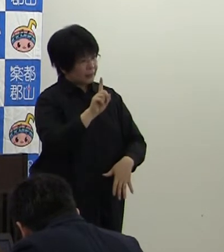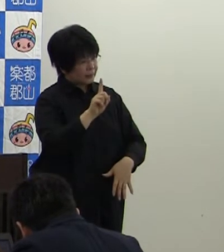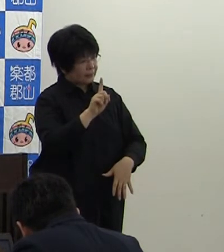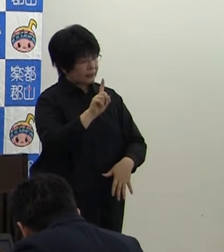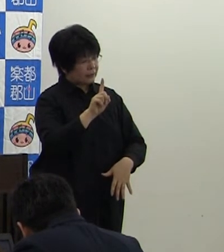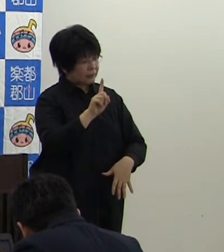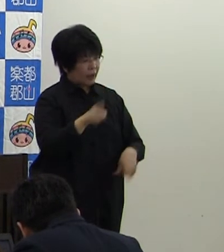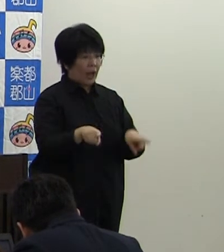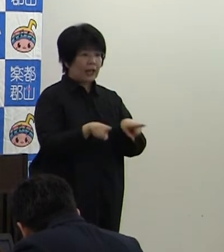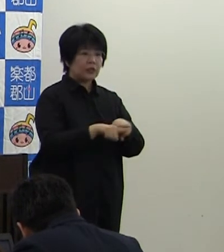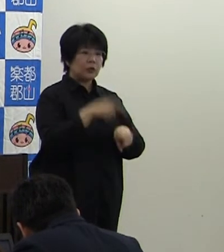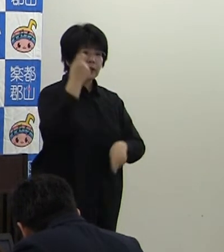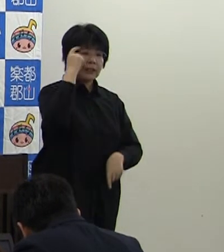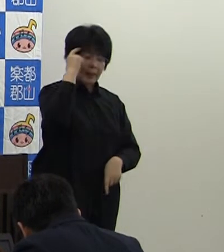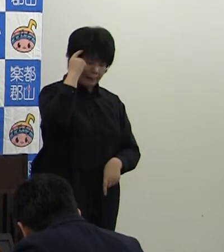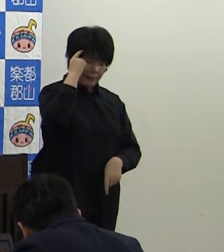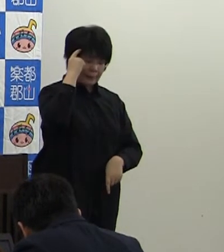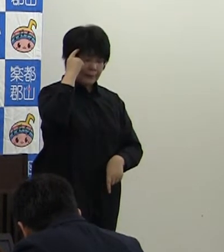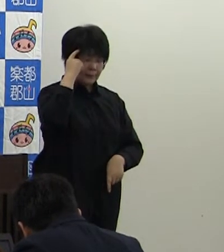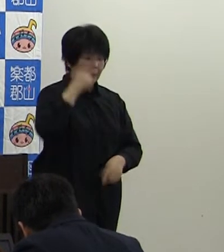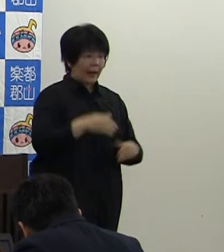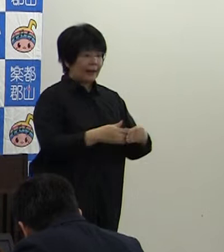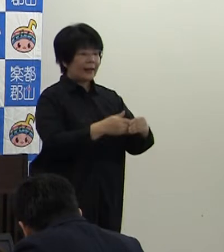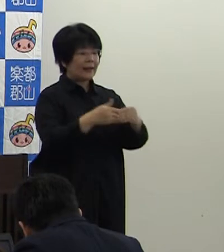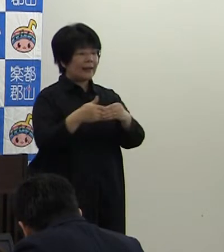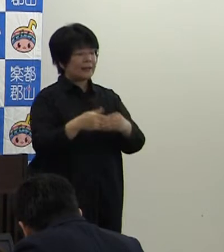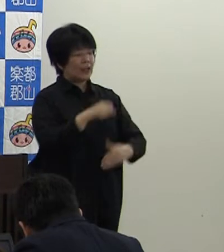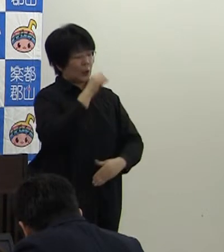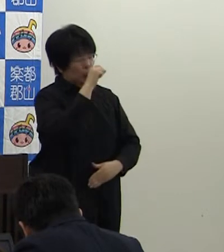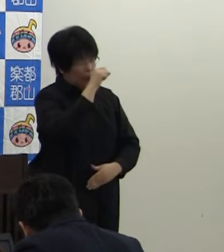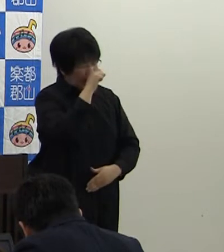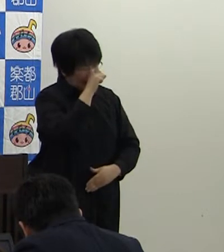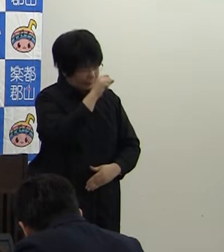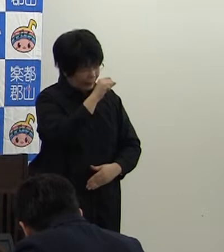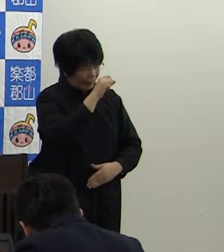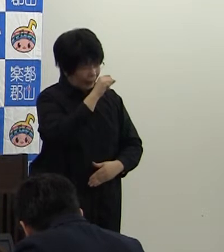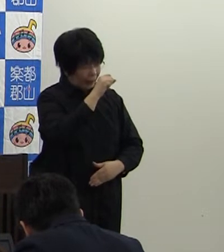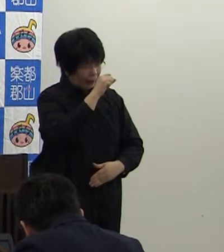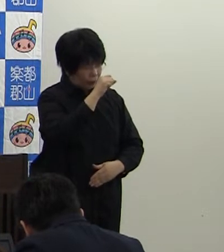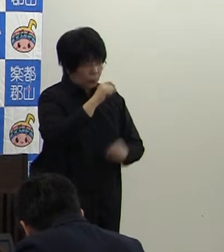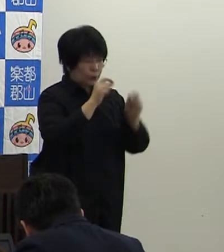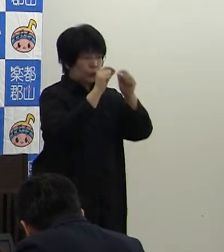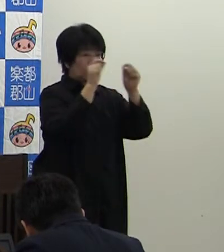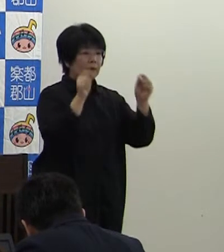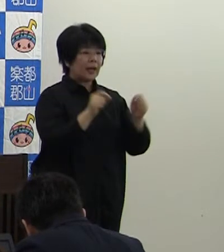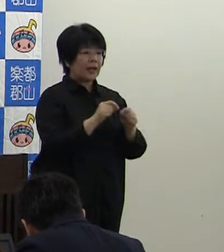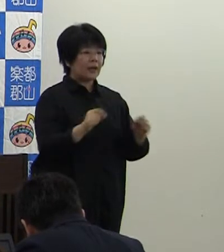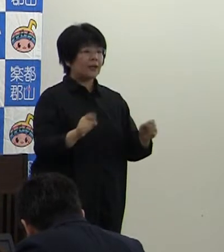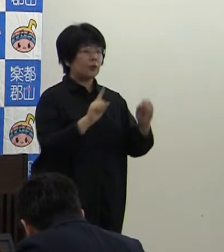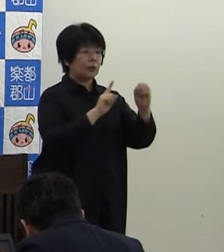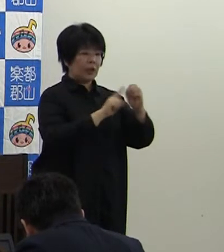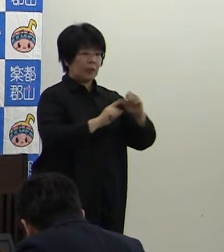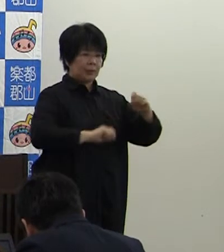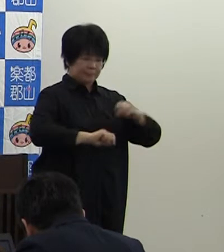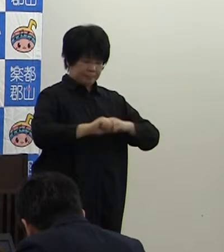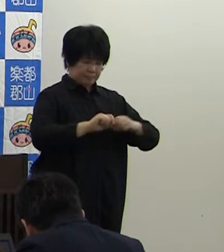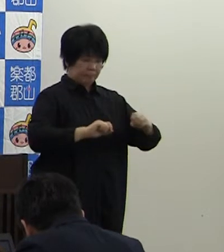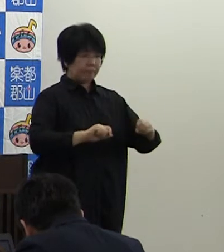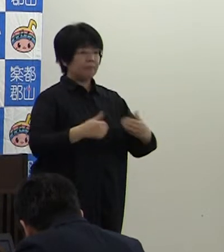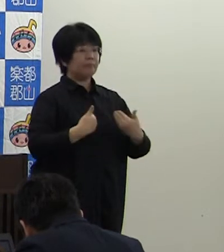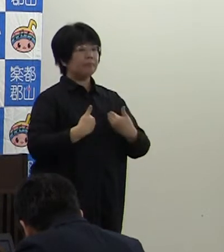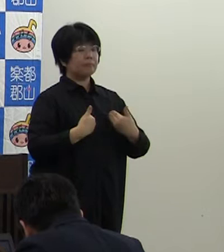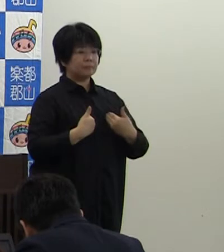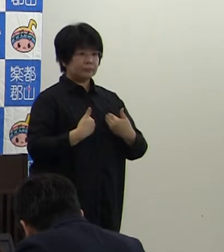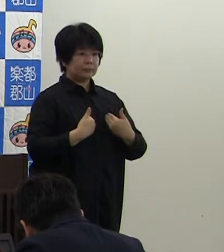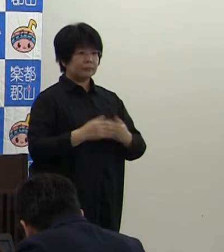緒になってよかったと、連携してよかったと言っていただける一つの大きな課題かなと思っております。でこれ郡